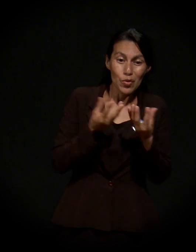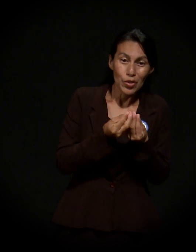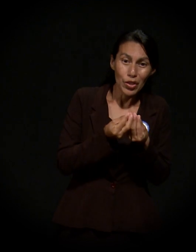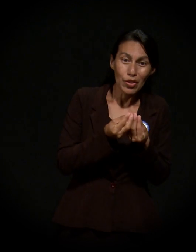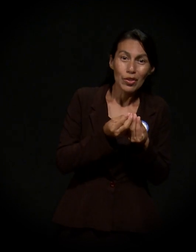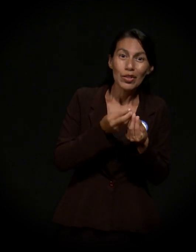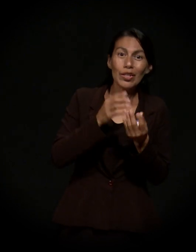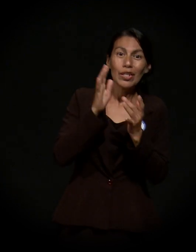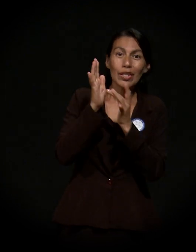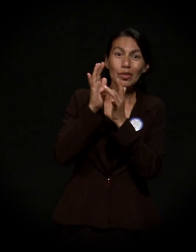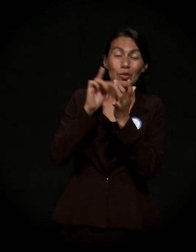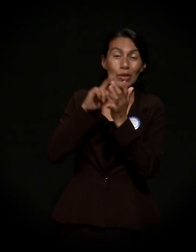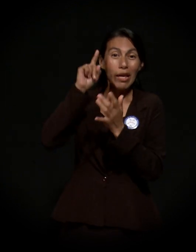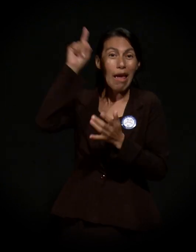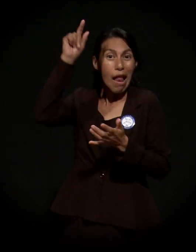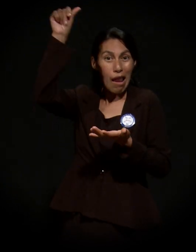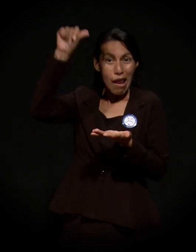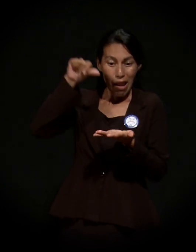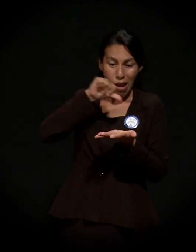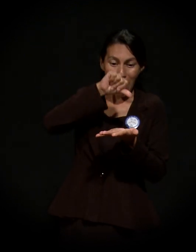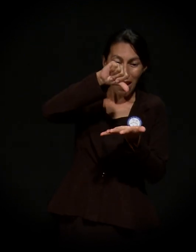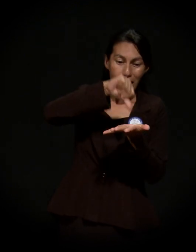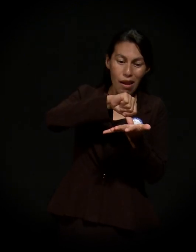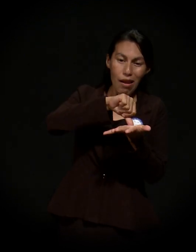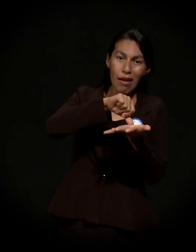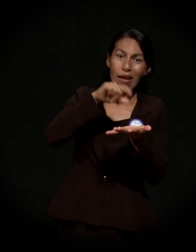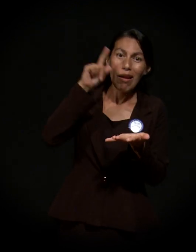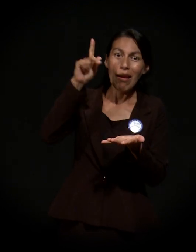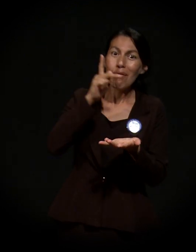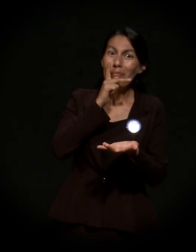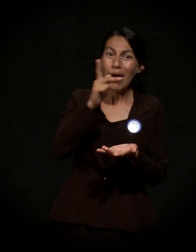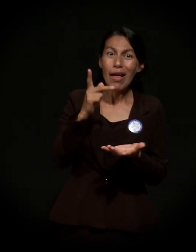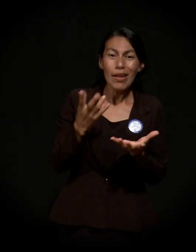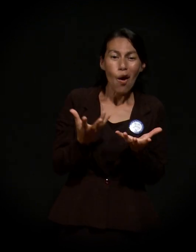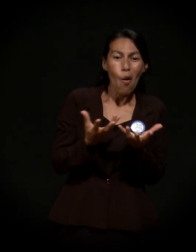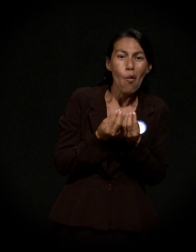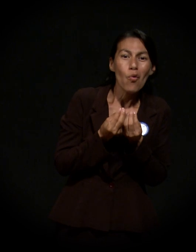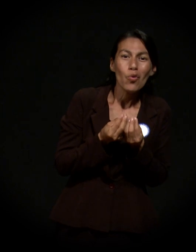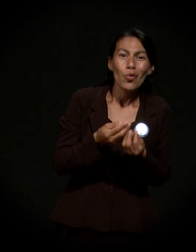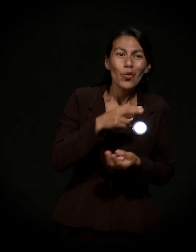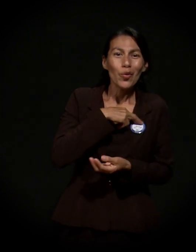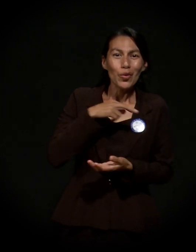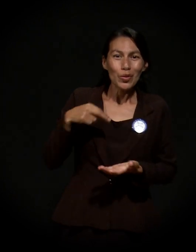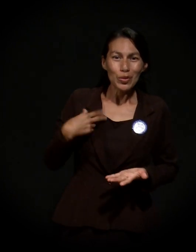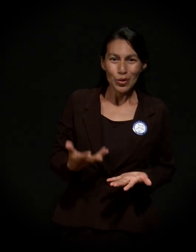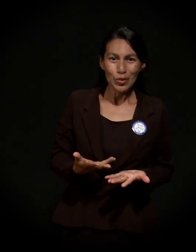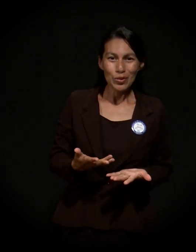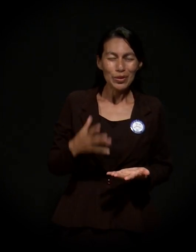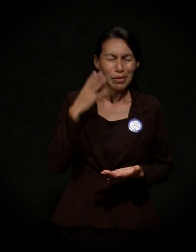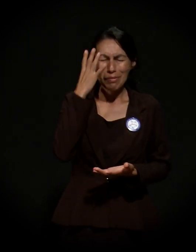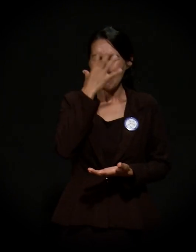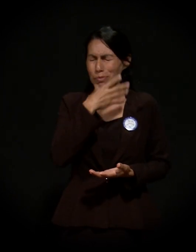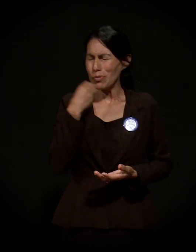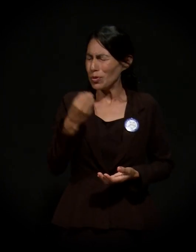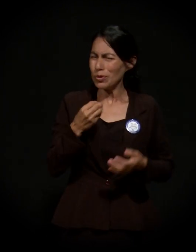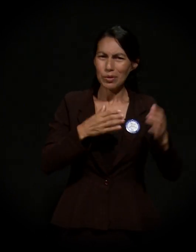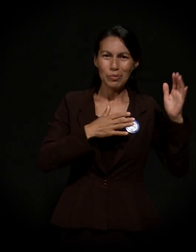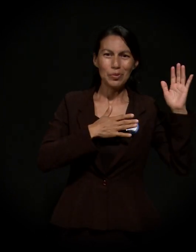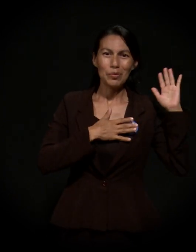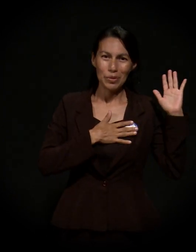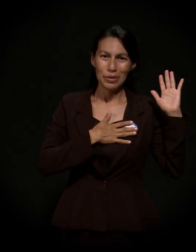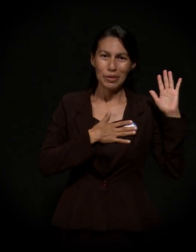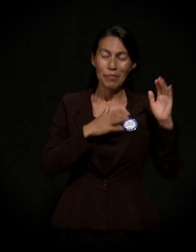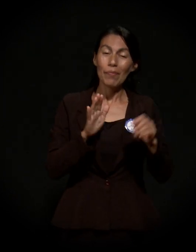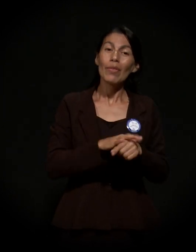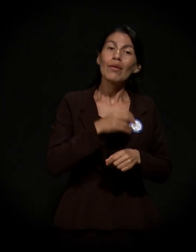nosotros. ¡Qué maravillosa promesa! Por eso la confraternidad, la paz y